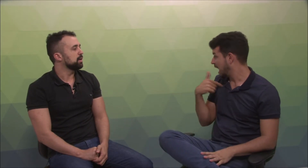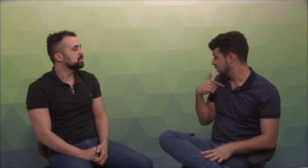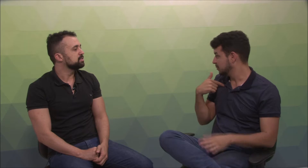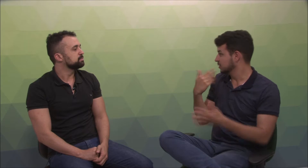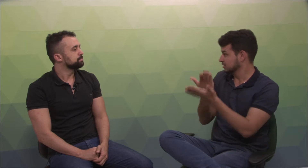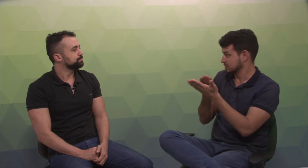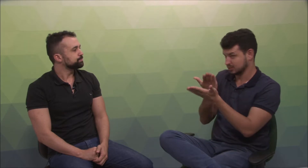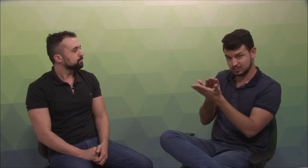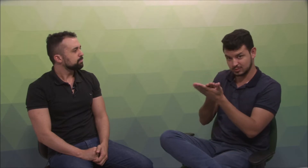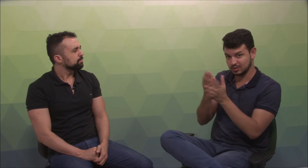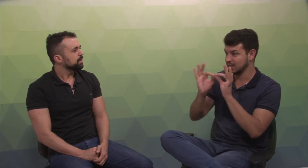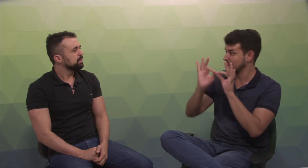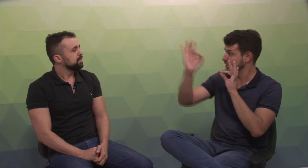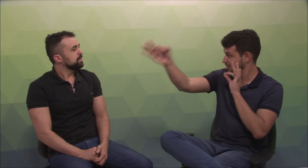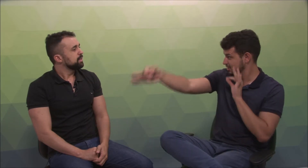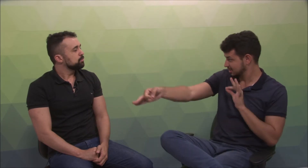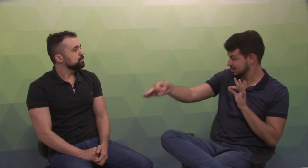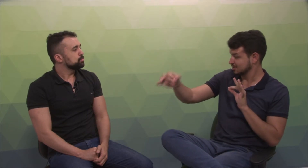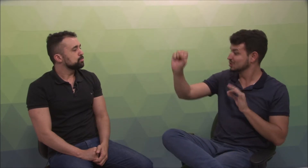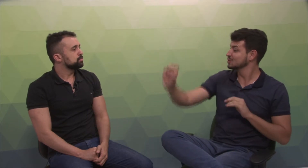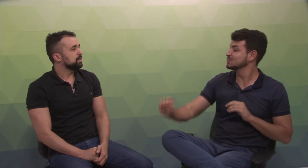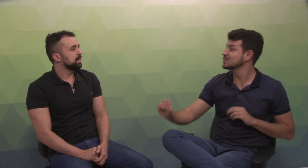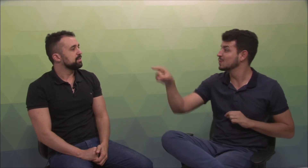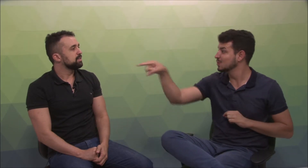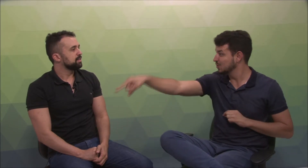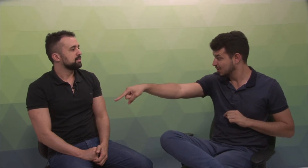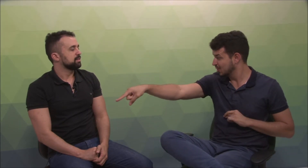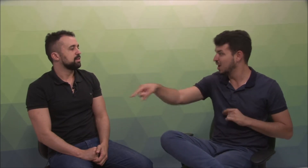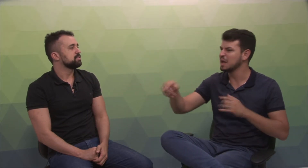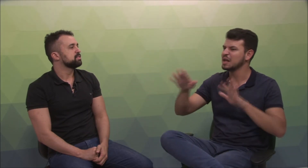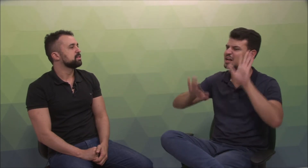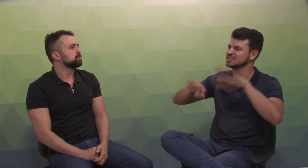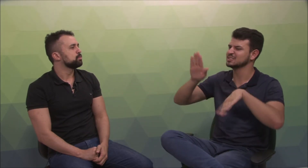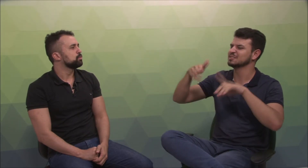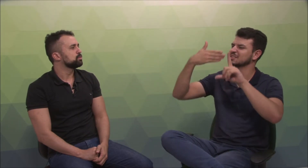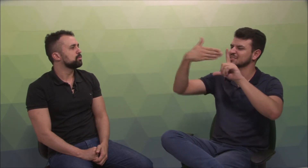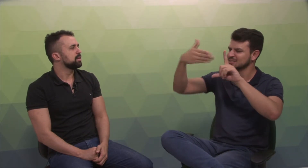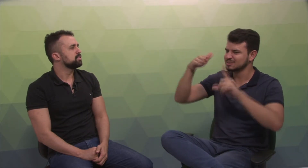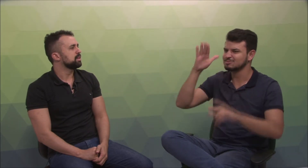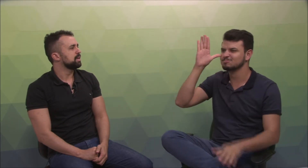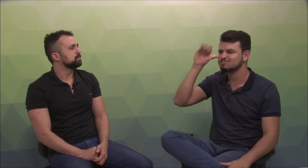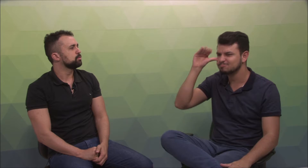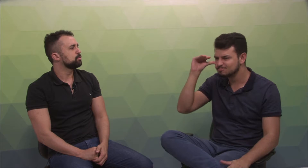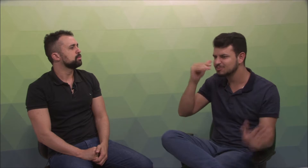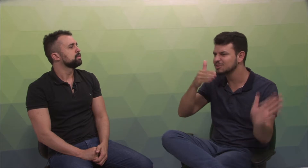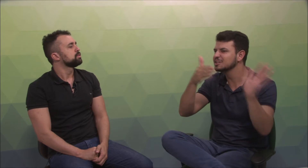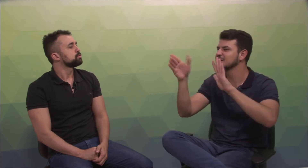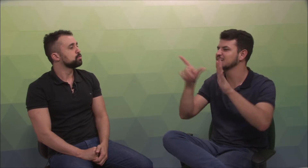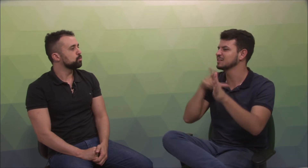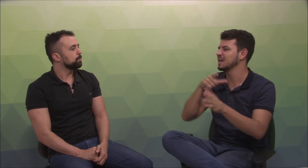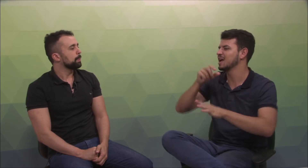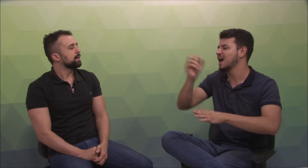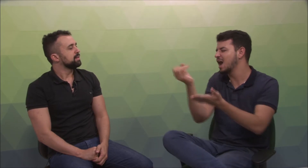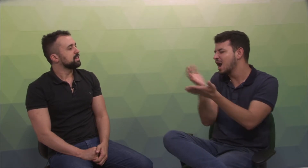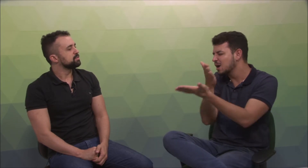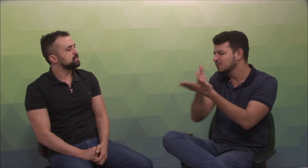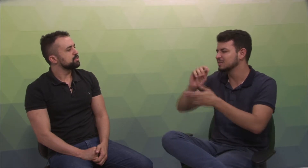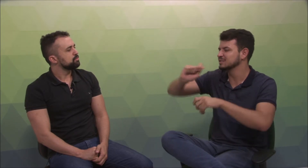país. Eu estudo na EAD, à distância, e o curso é de lá do Sul. E às vezes eu vejo